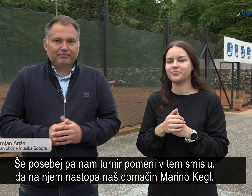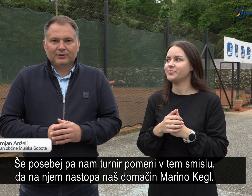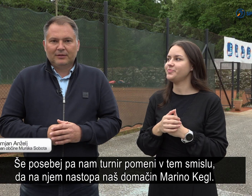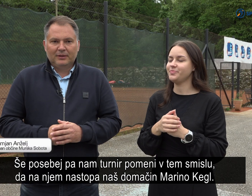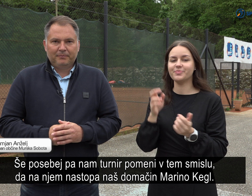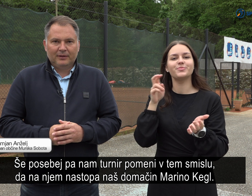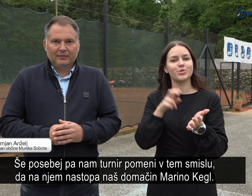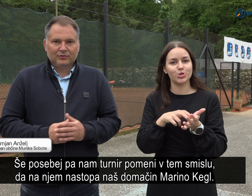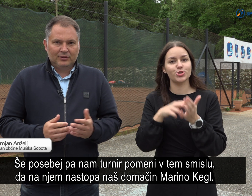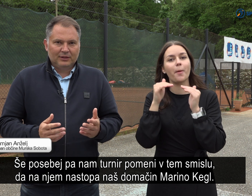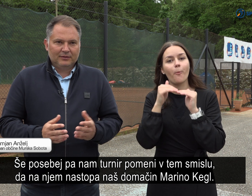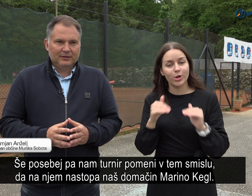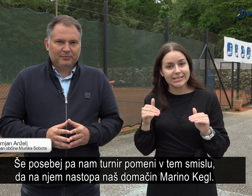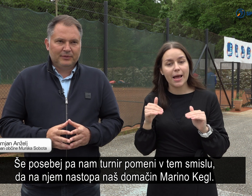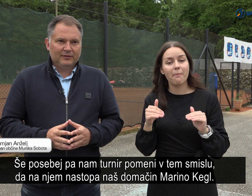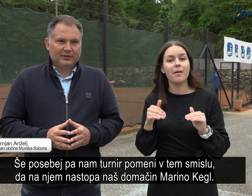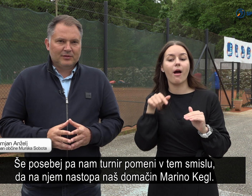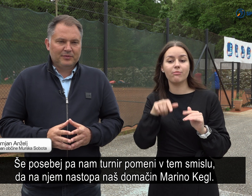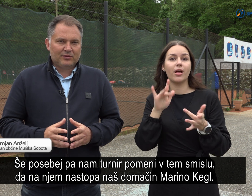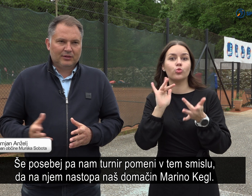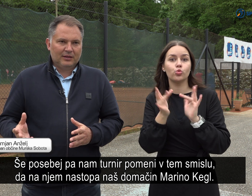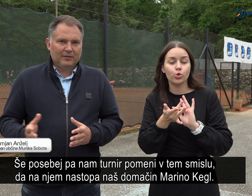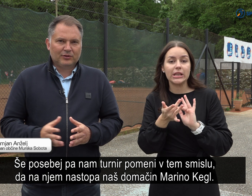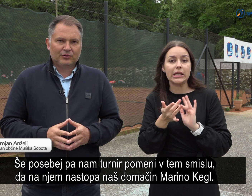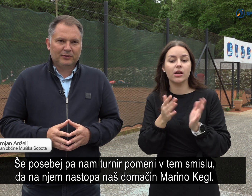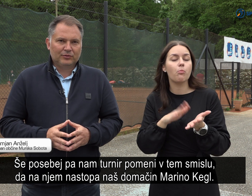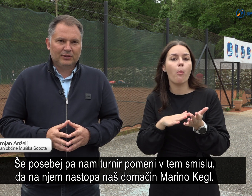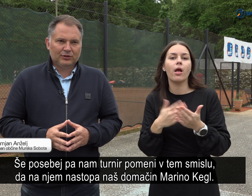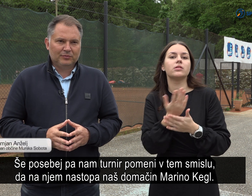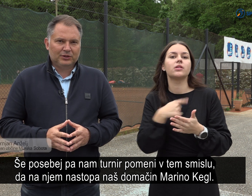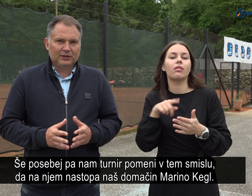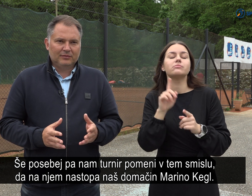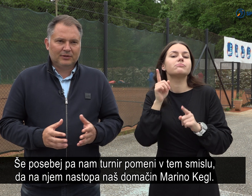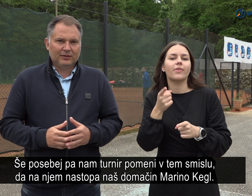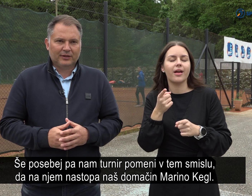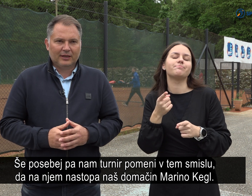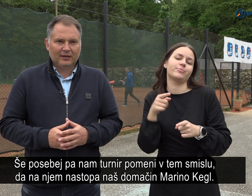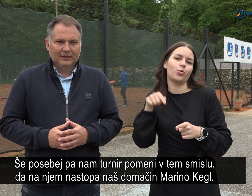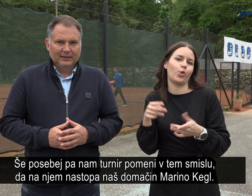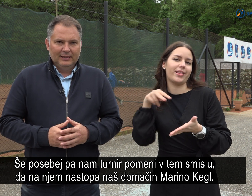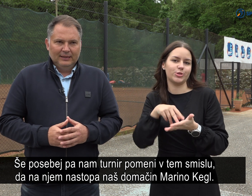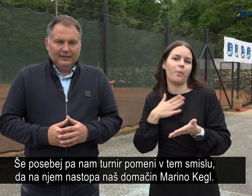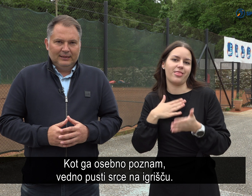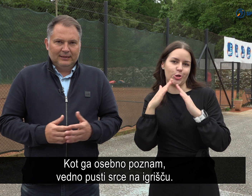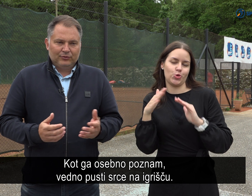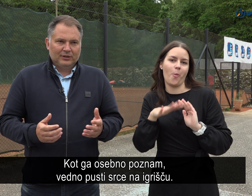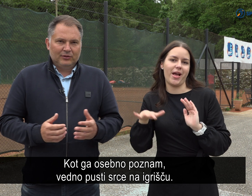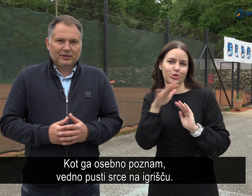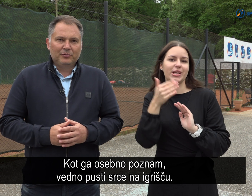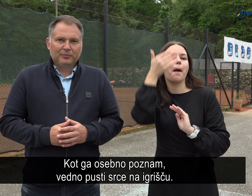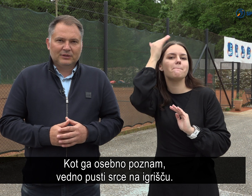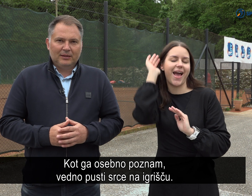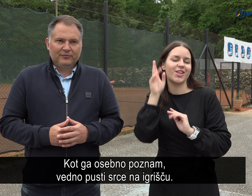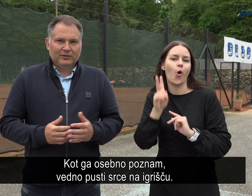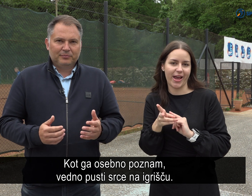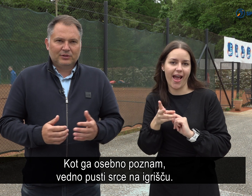Še posebej pa nam turnir pomeni v tem smislu, da na njem nastopa tudi naš domačin, Marino Kegel. Kot ga